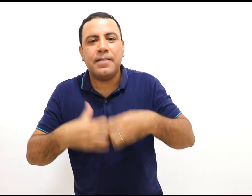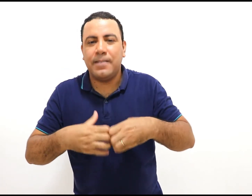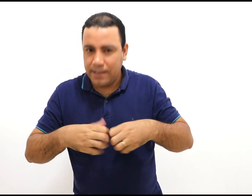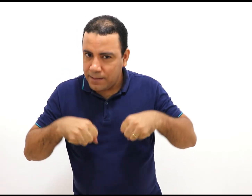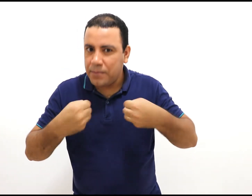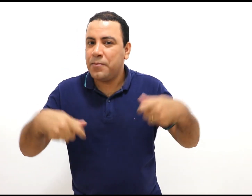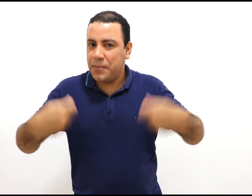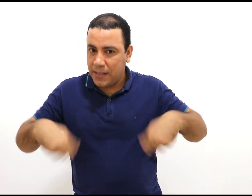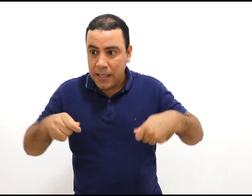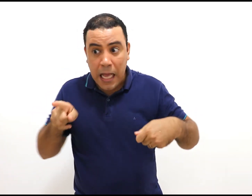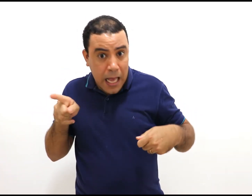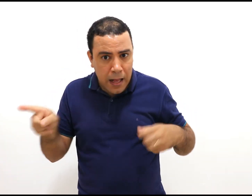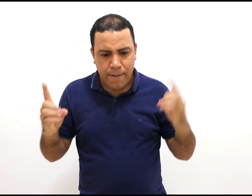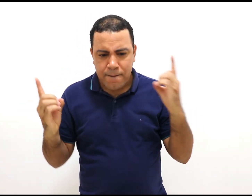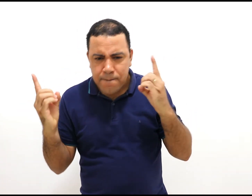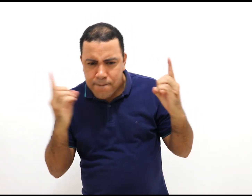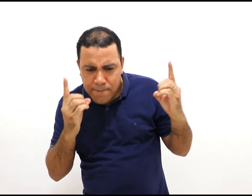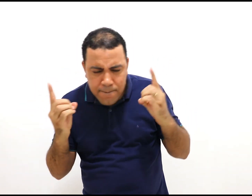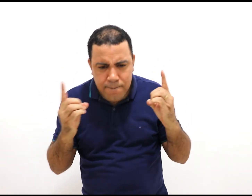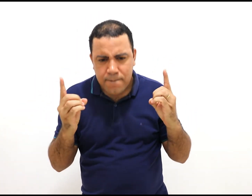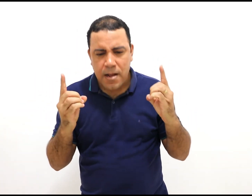passa a ter dúvidas e um pouco de dificuldade.